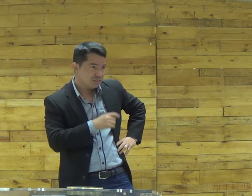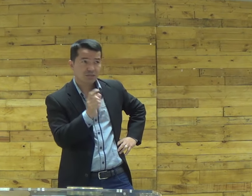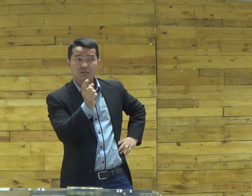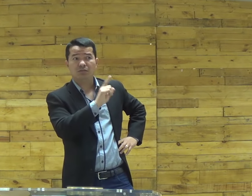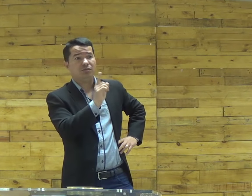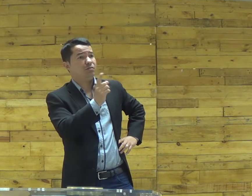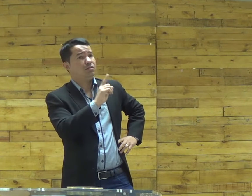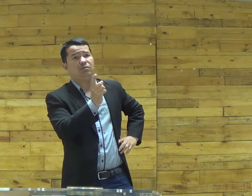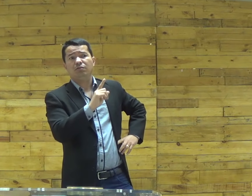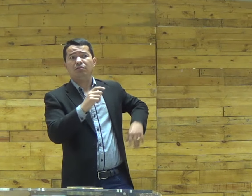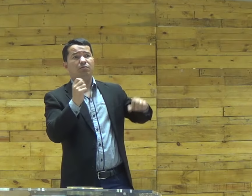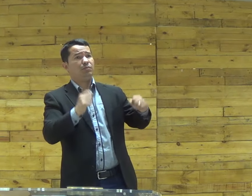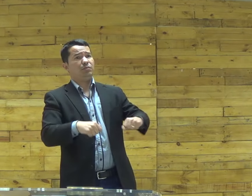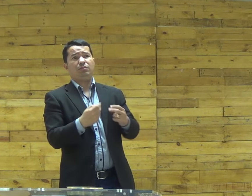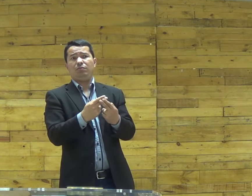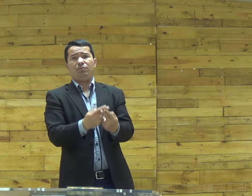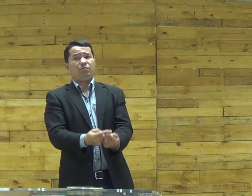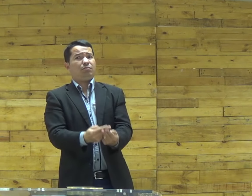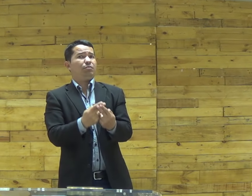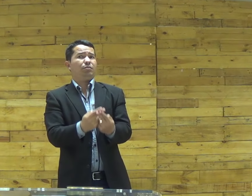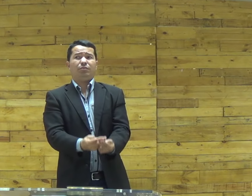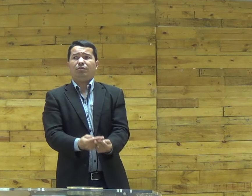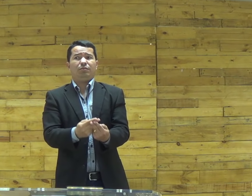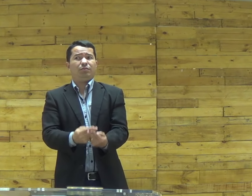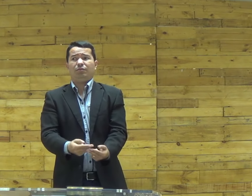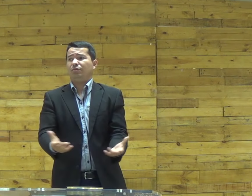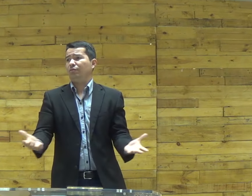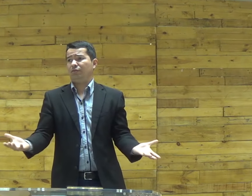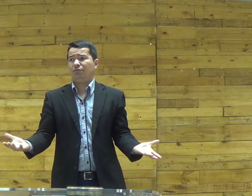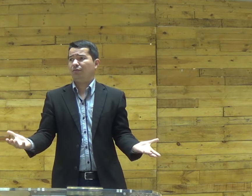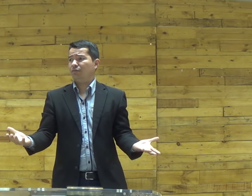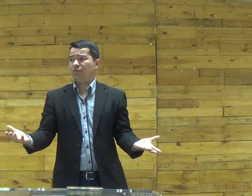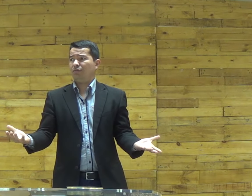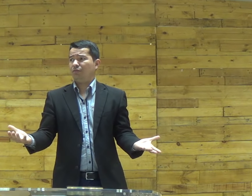respeito. Tá errado. Tá errado.